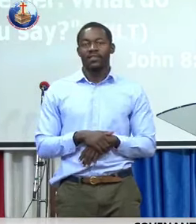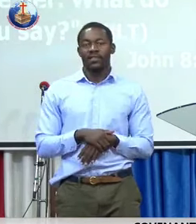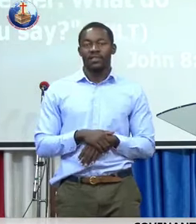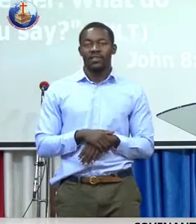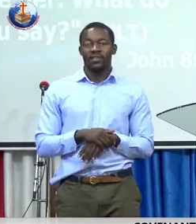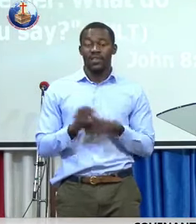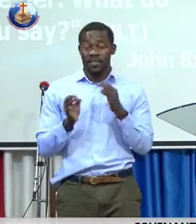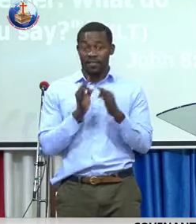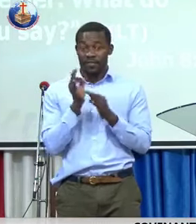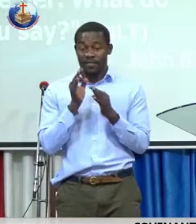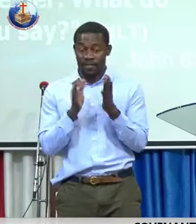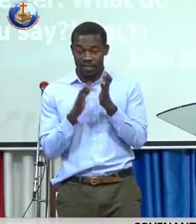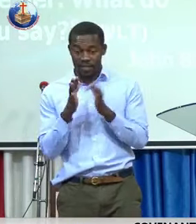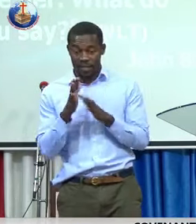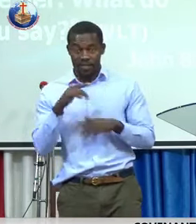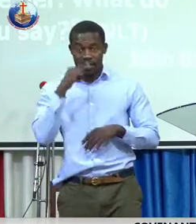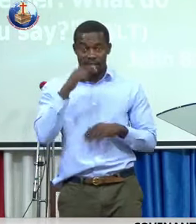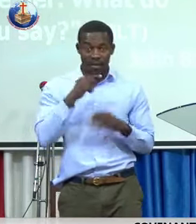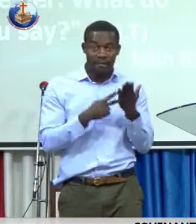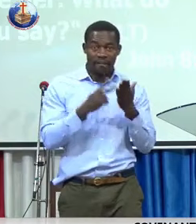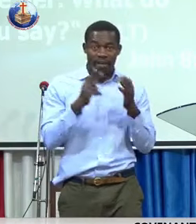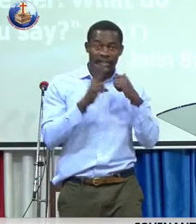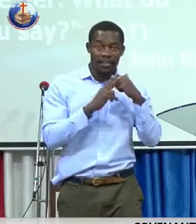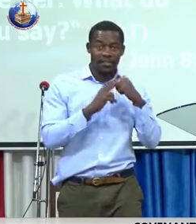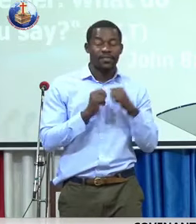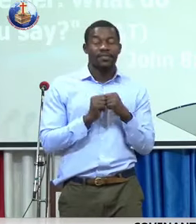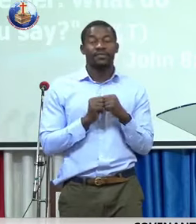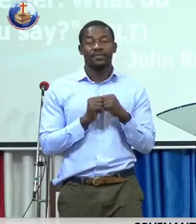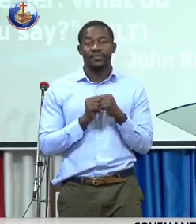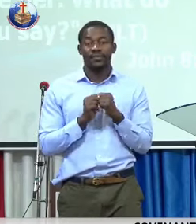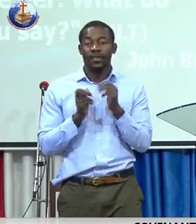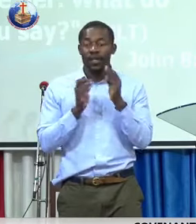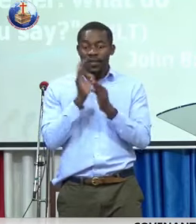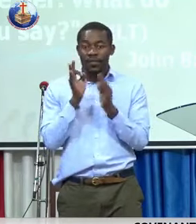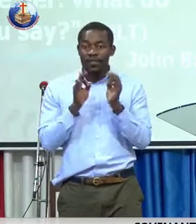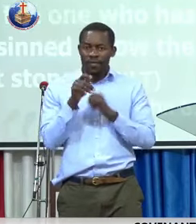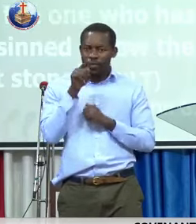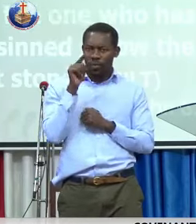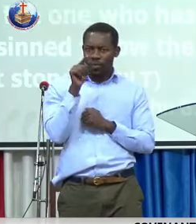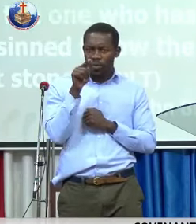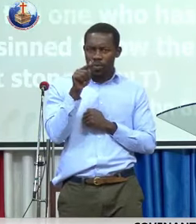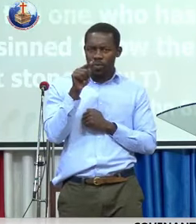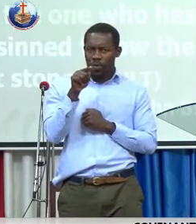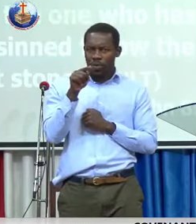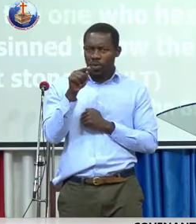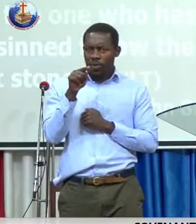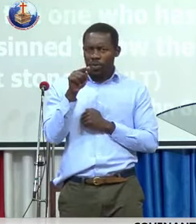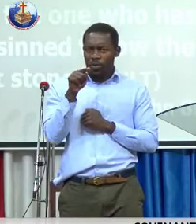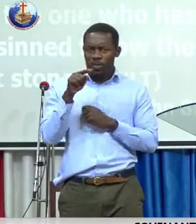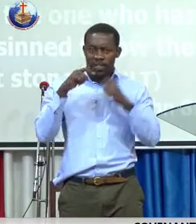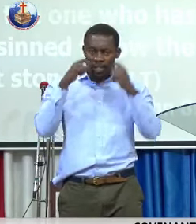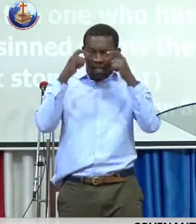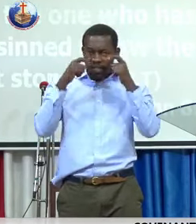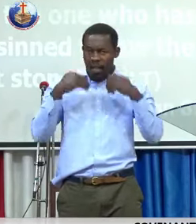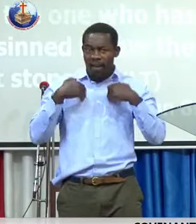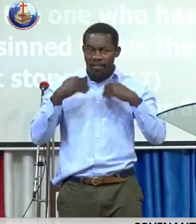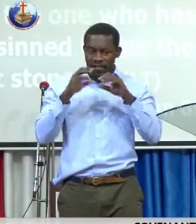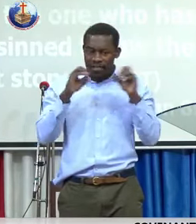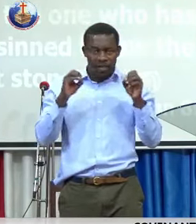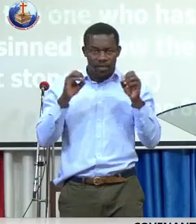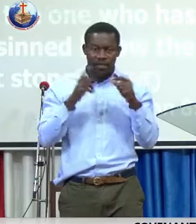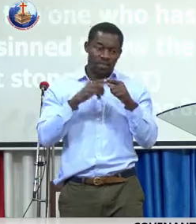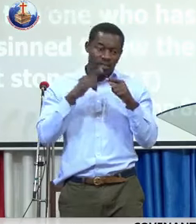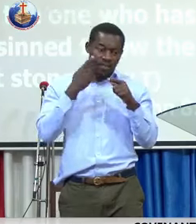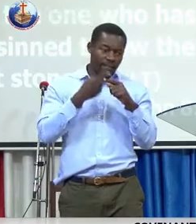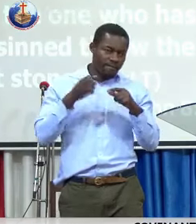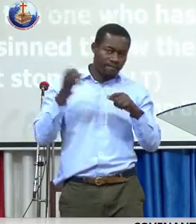he said in verse 7, katika mstari wa 7, if anyone is without sin, let him cast the first stone. Iwapo